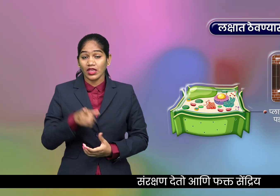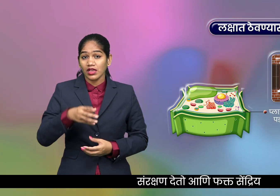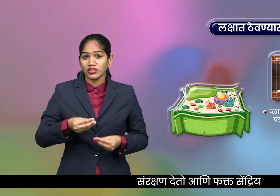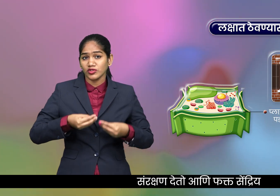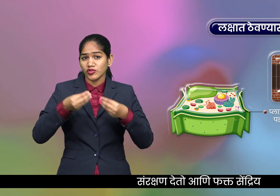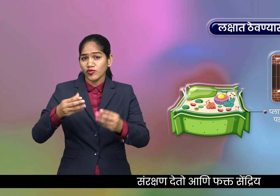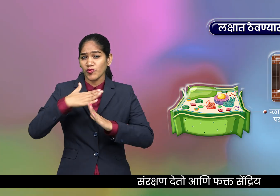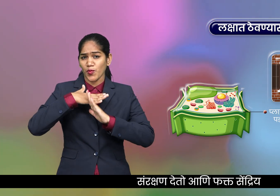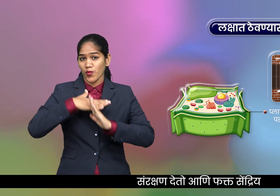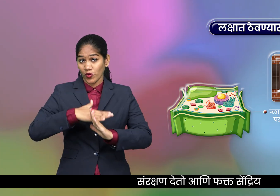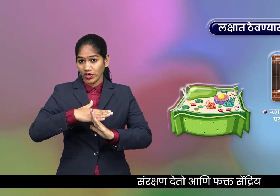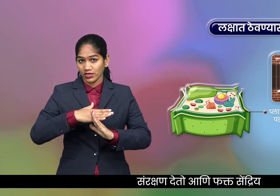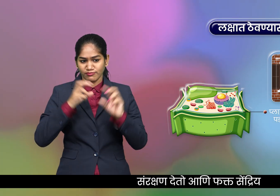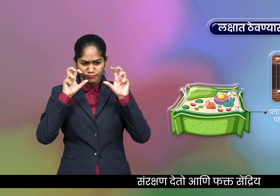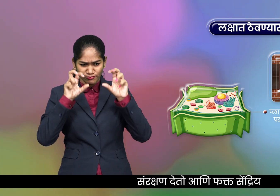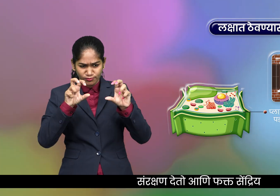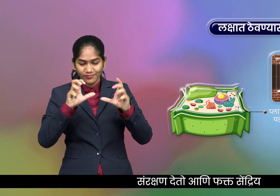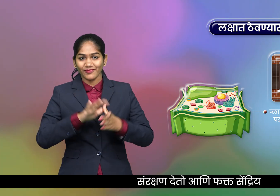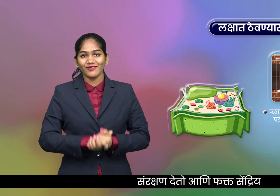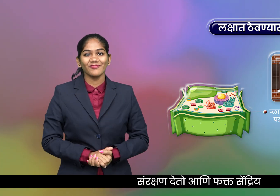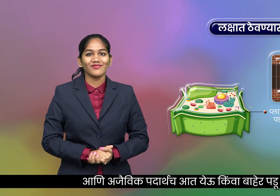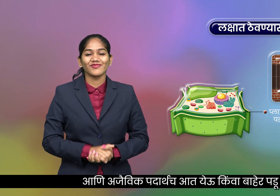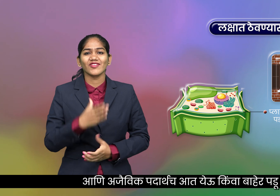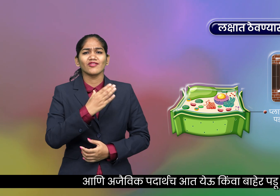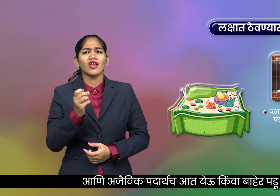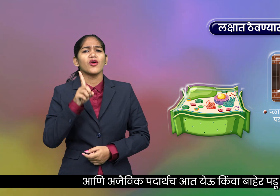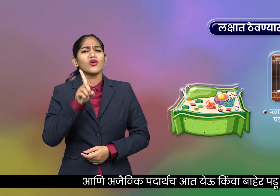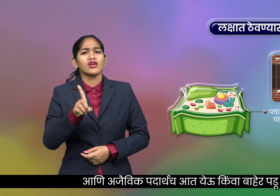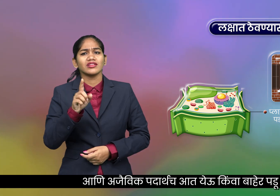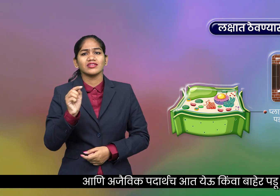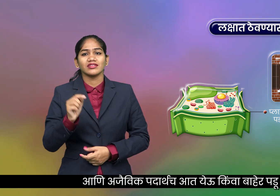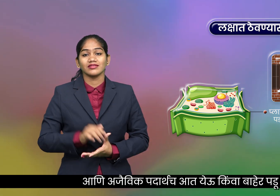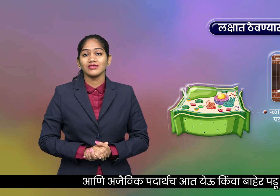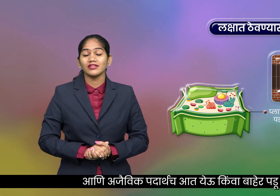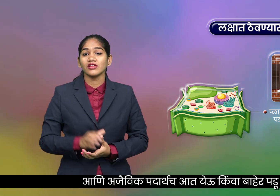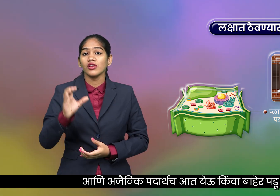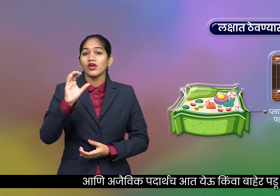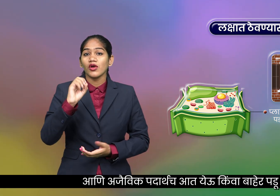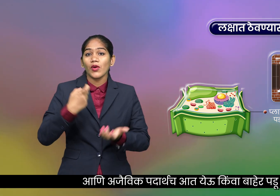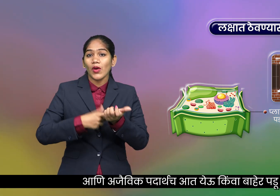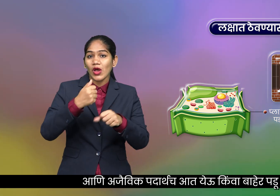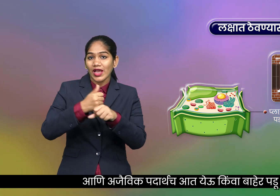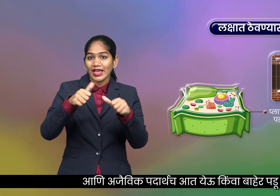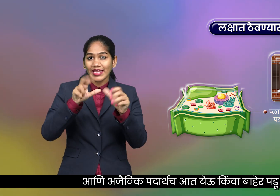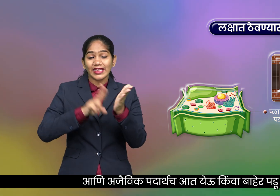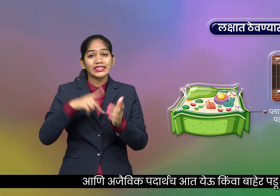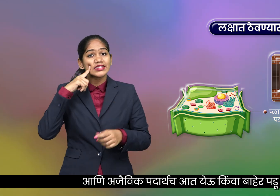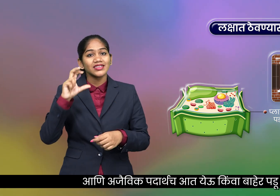संरक्षण देतो आणि फक्त सेंद्रिय आणि अजैविक पदार्थांच आत येऊ किंवा बाहेर पडू शकतो.